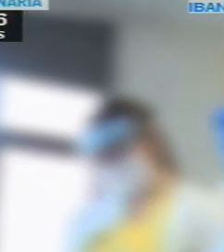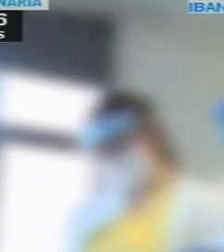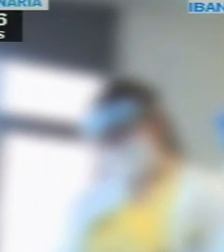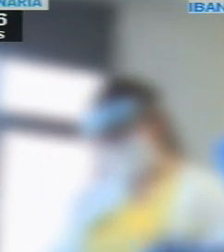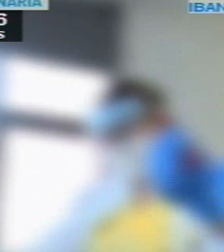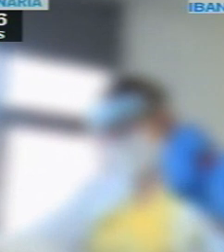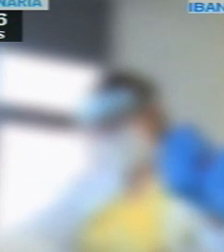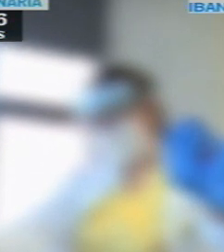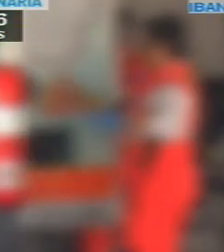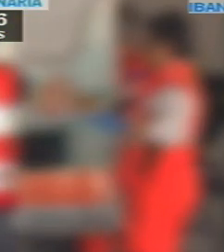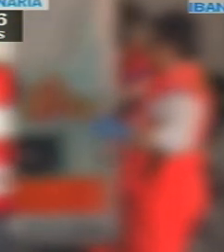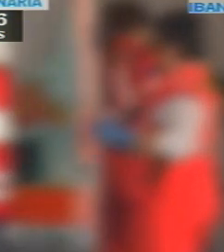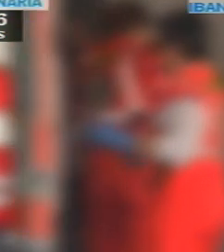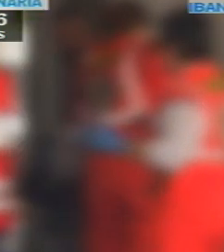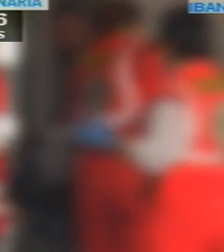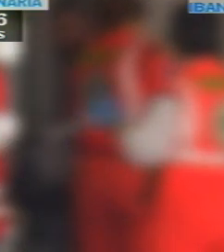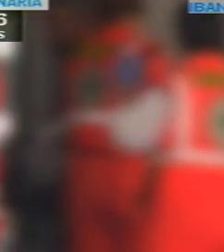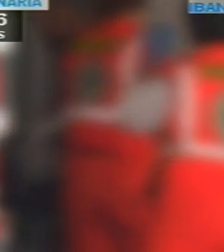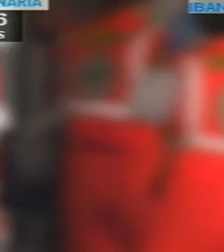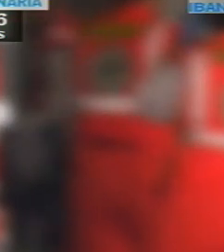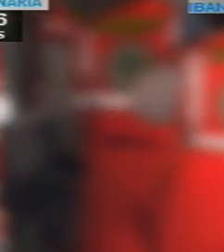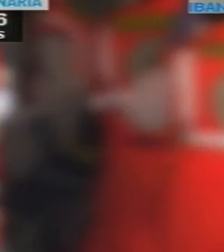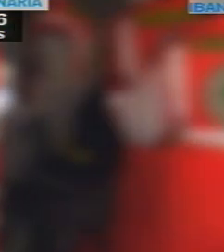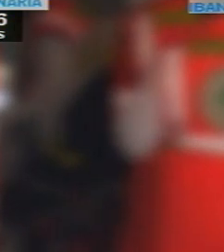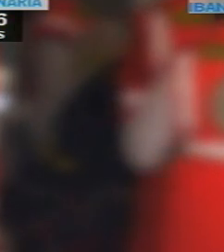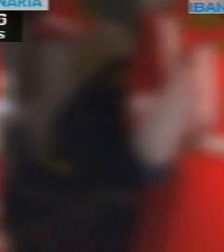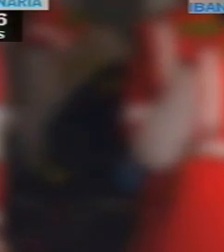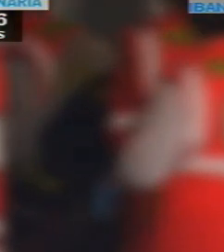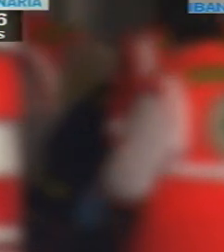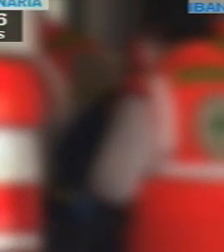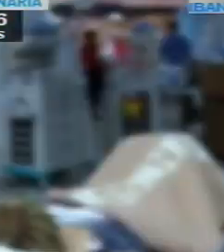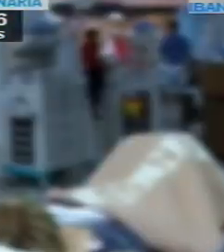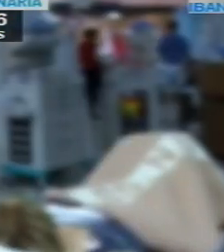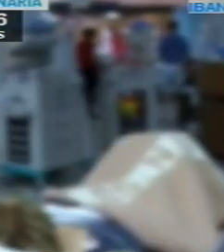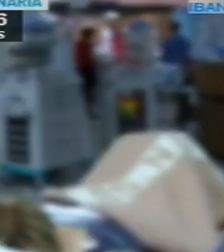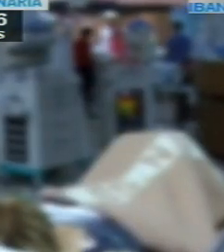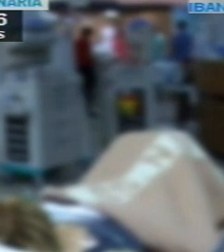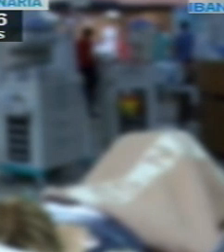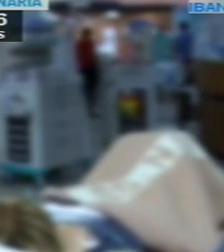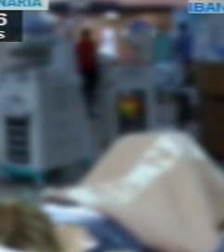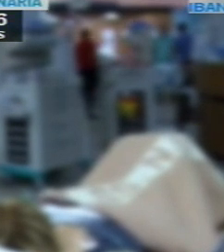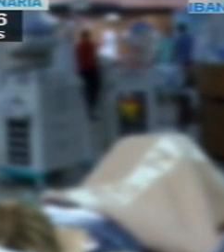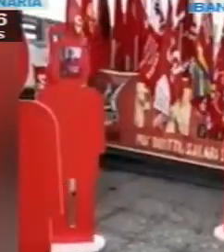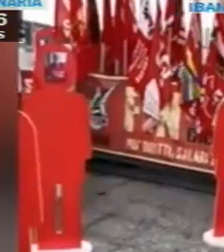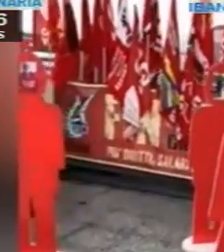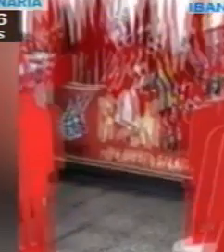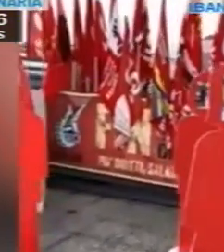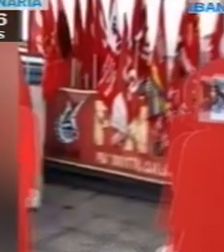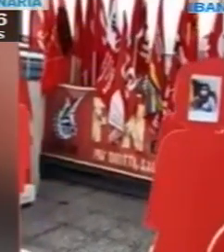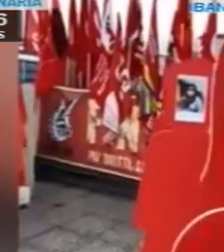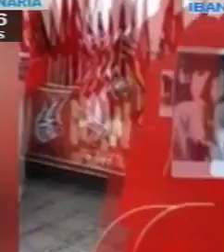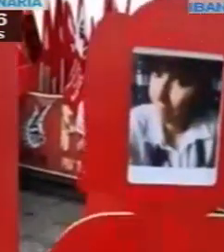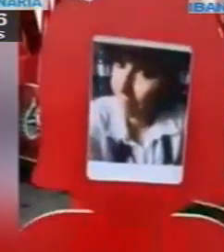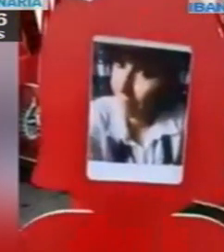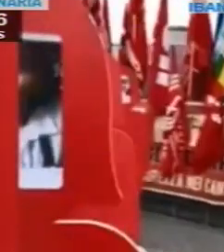primo pensiero è per loro, gli operatori sanitari sempre in prima linea contro la pandemia, anche a costo della propria vita. Sul tetto della sede